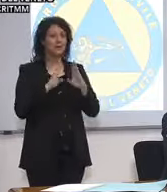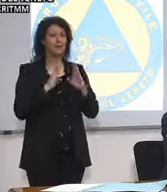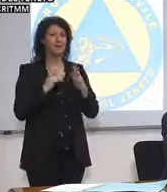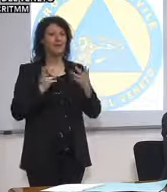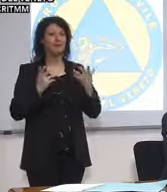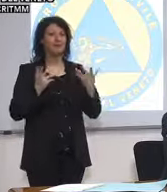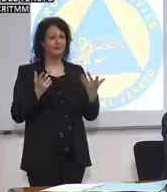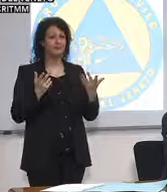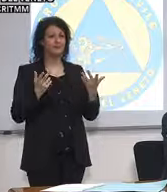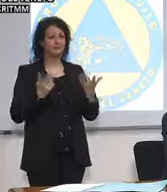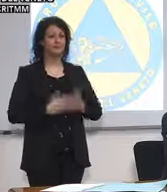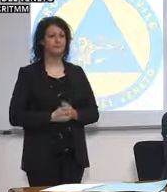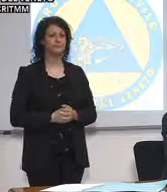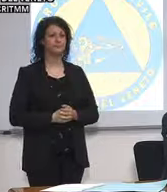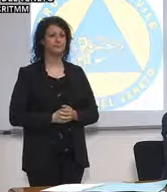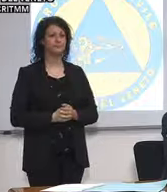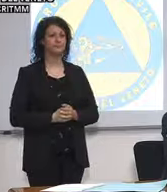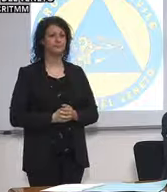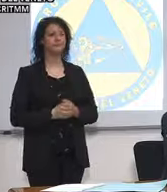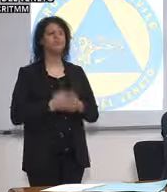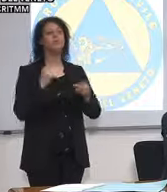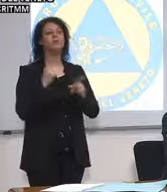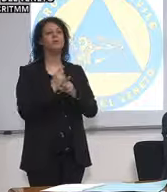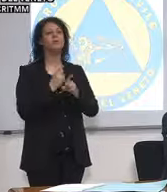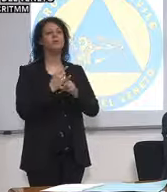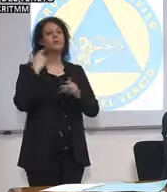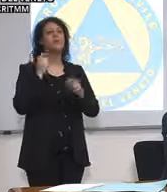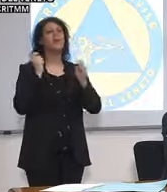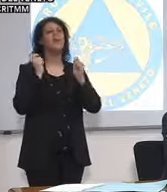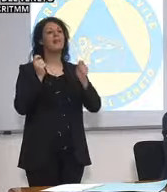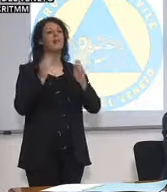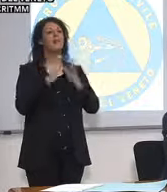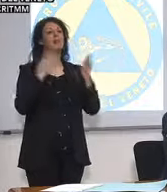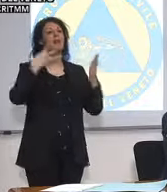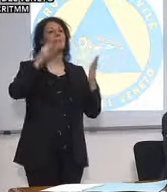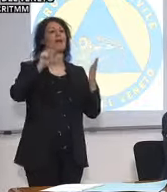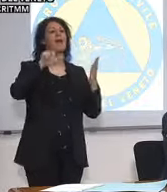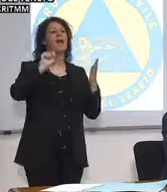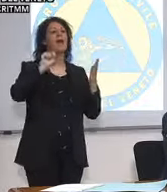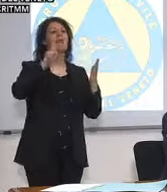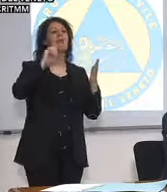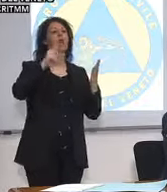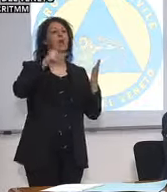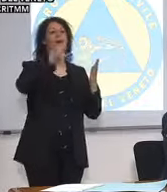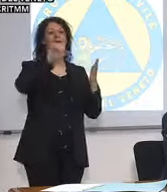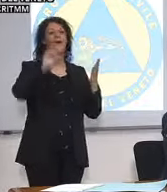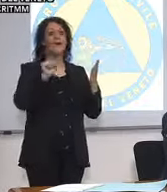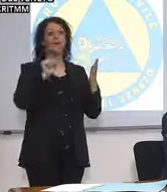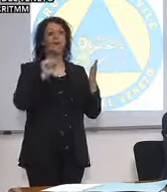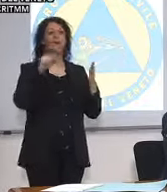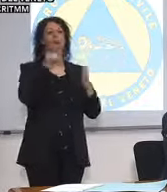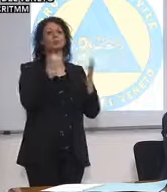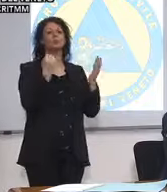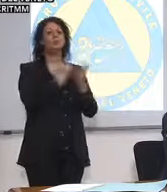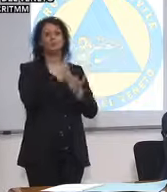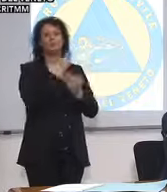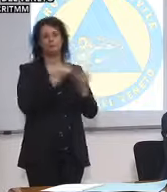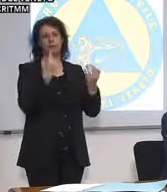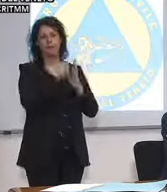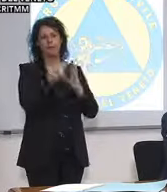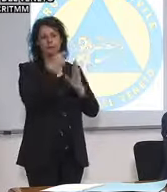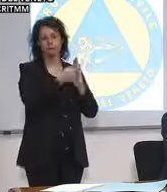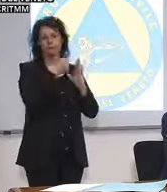Per citare qualcun altro, in Malavoglia a loro capitavano tutte le sfighe del mondo. E quindi dico che ci vuole rispetto